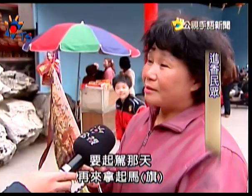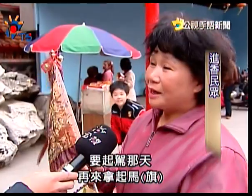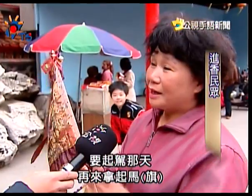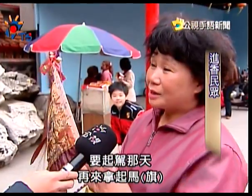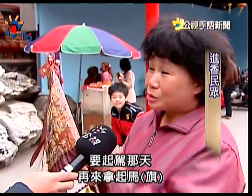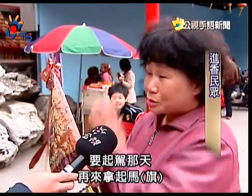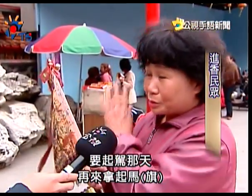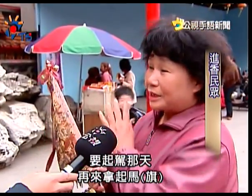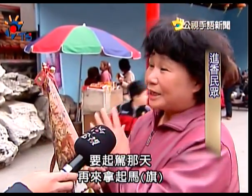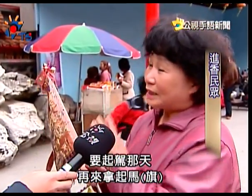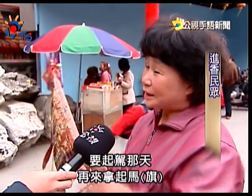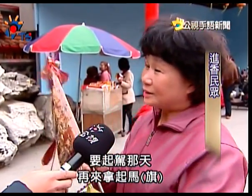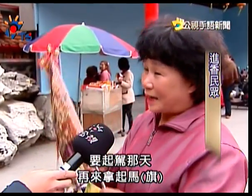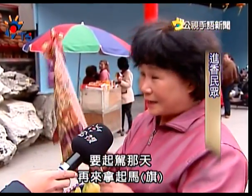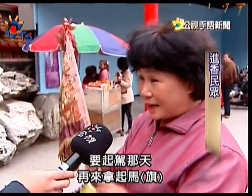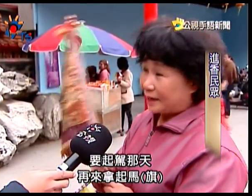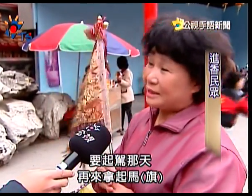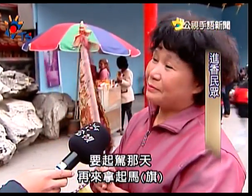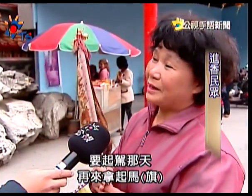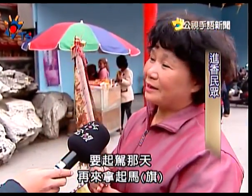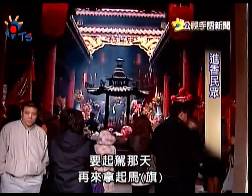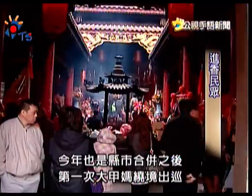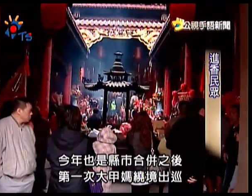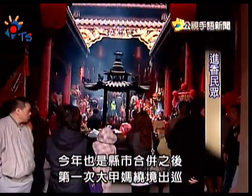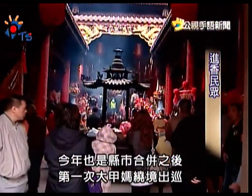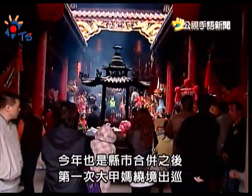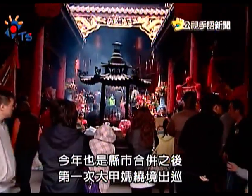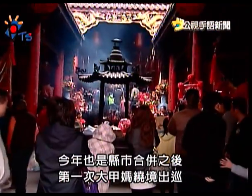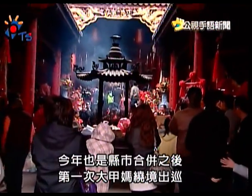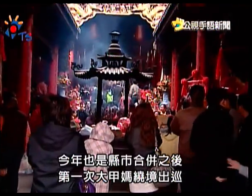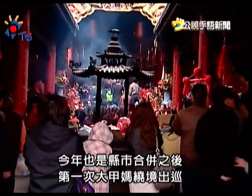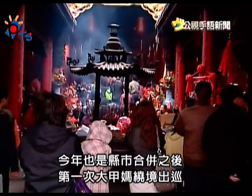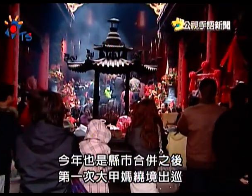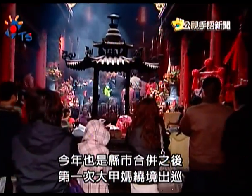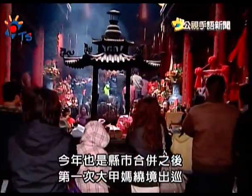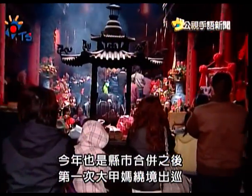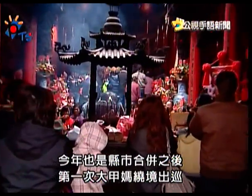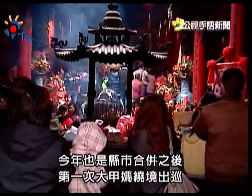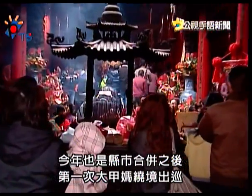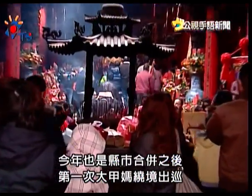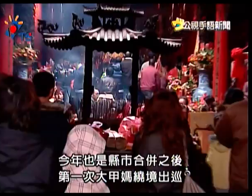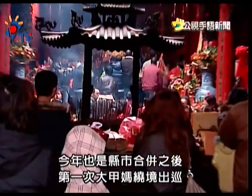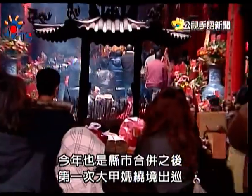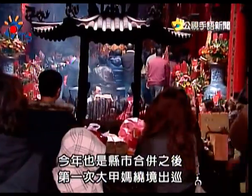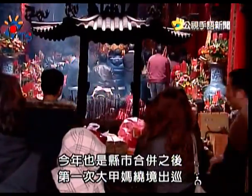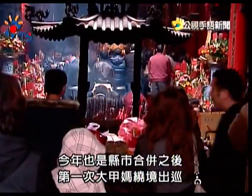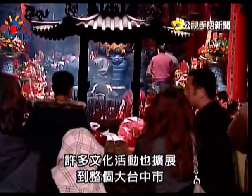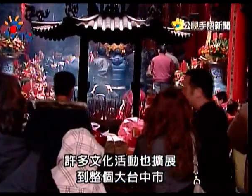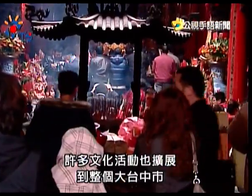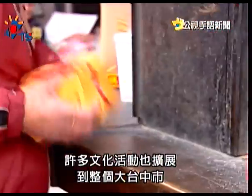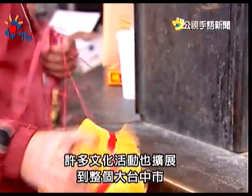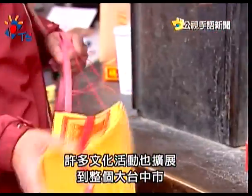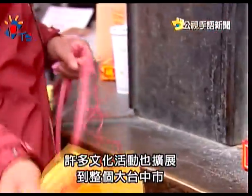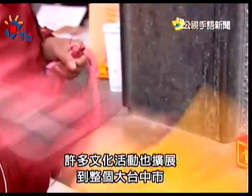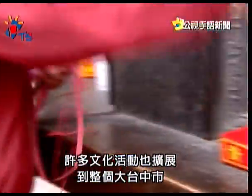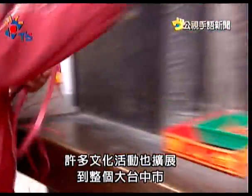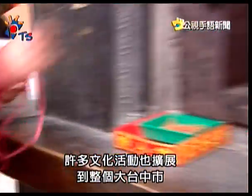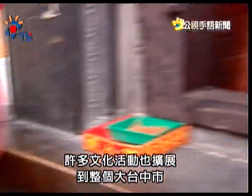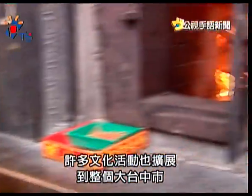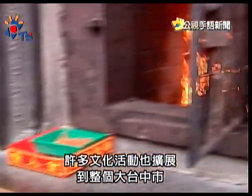要出去一天再过来给他祭拜。 今年也是县市合并之后第一次的大甲妈绕境出巡，许多文化活动也将扩及到整个